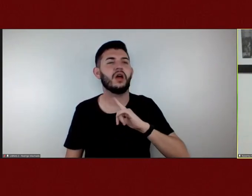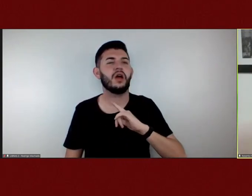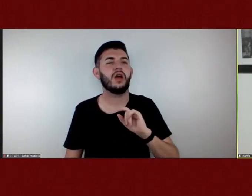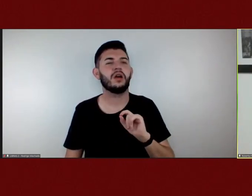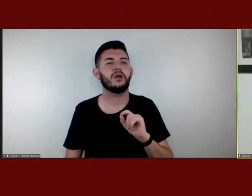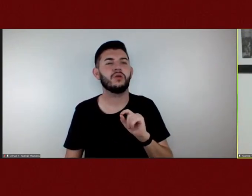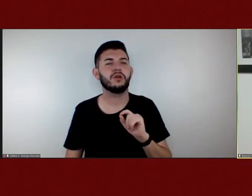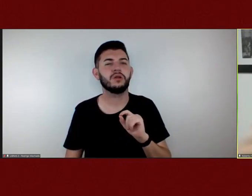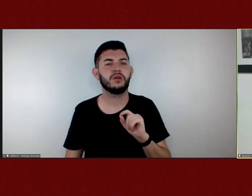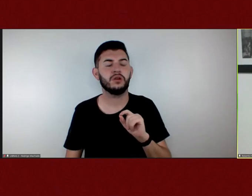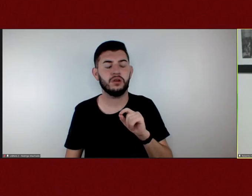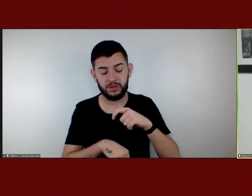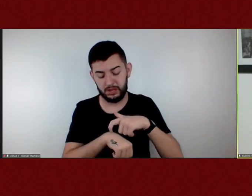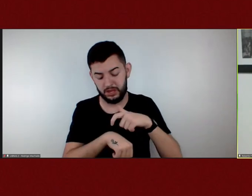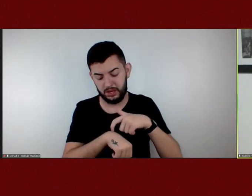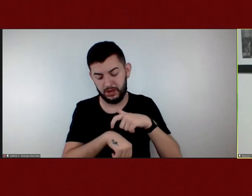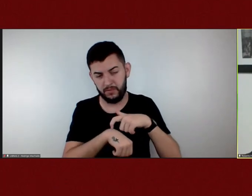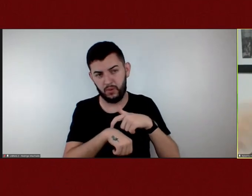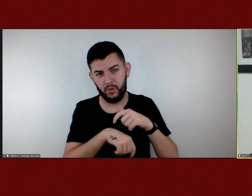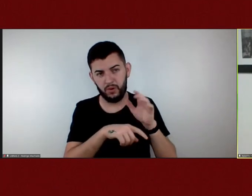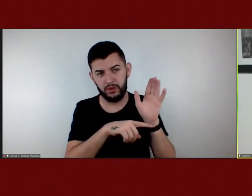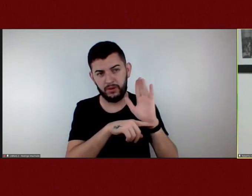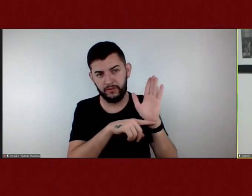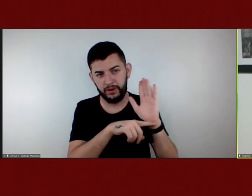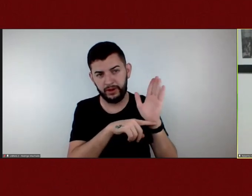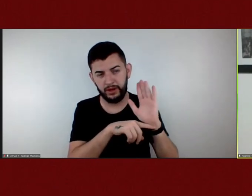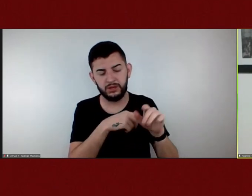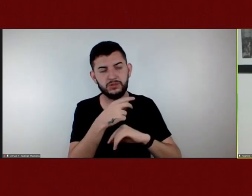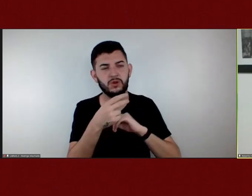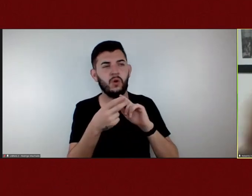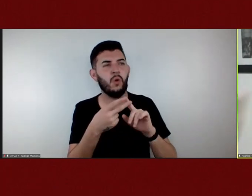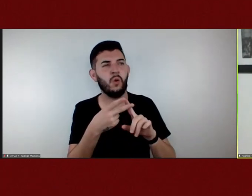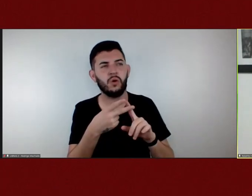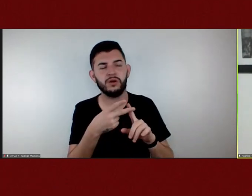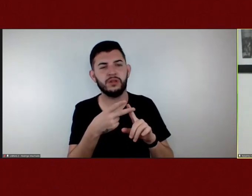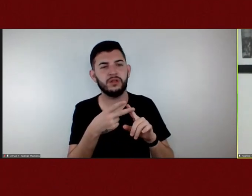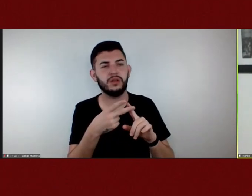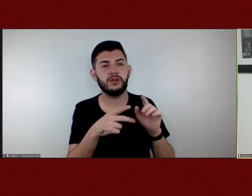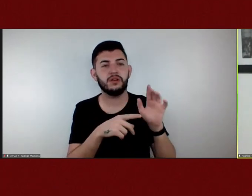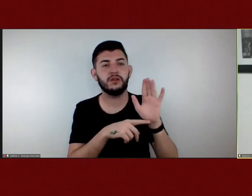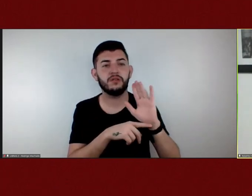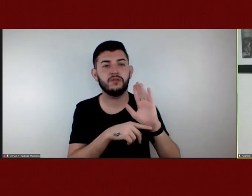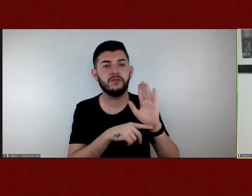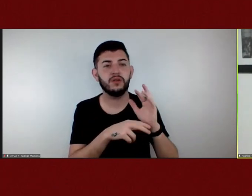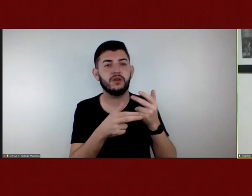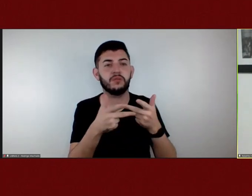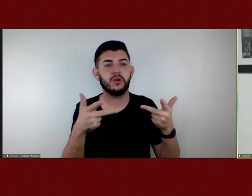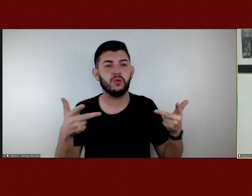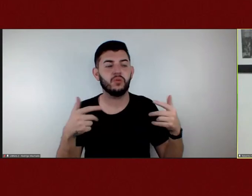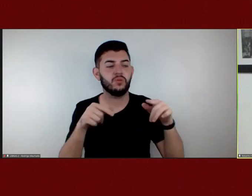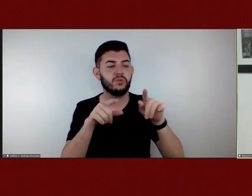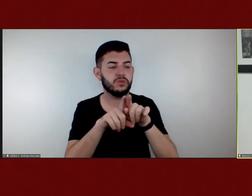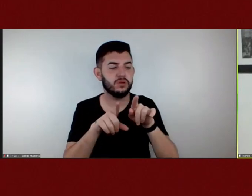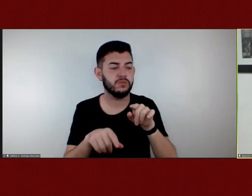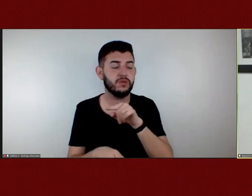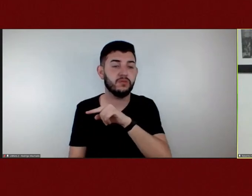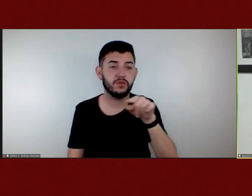de um tempo para cá, vídeos, você tem filmes, algo mais antigos, e você pode